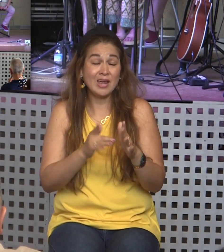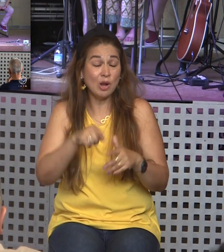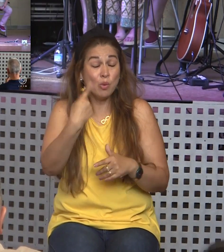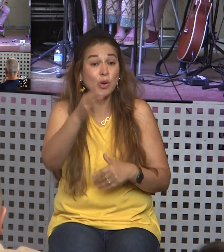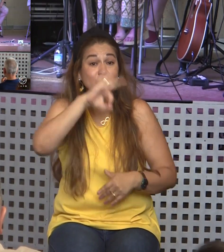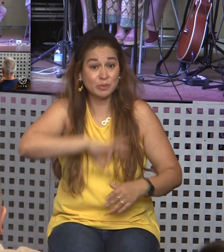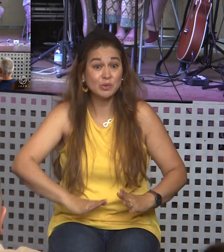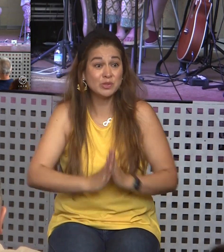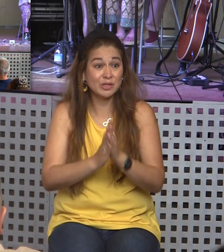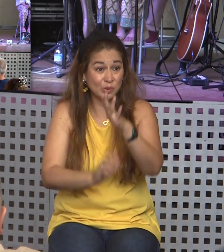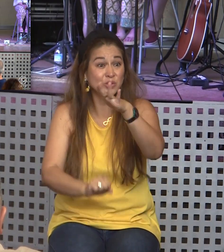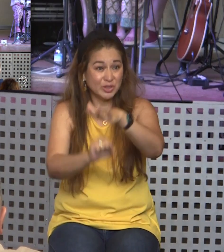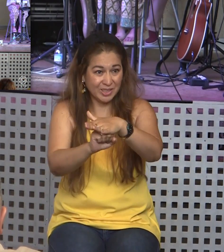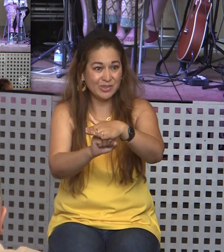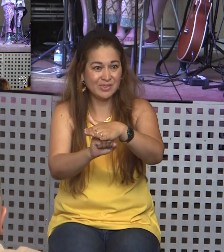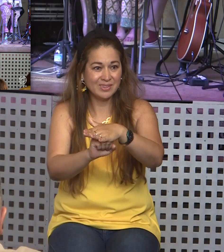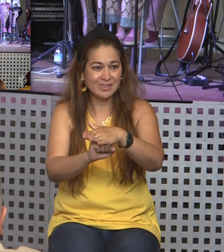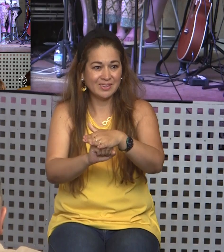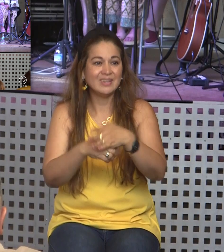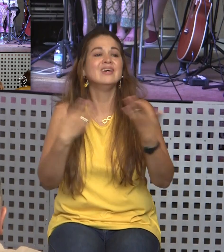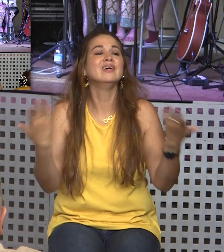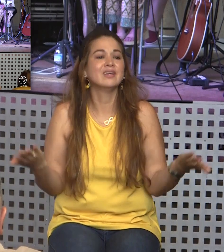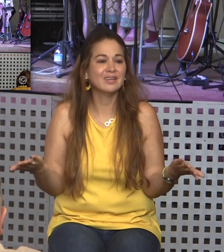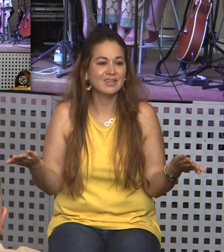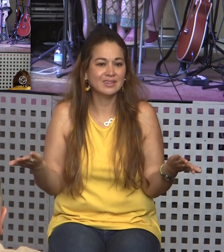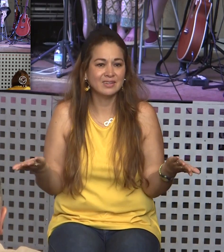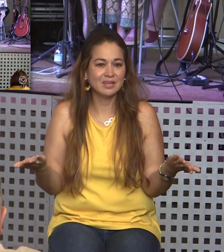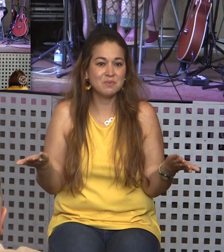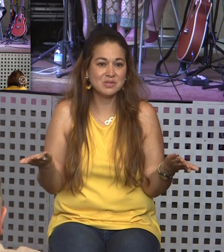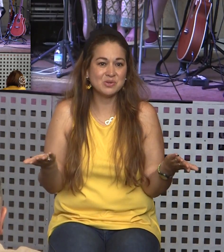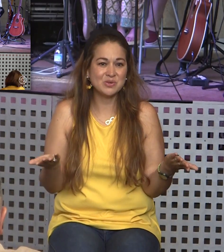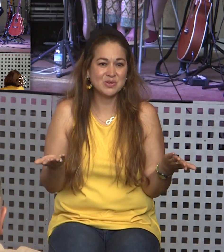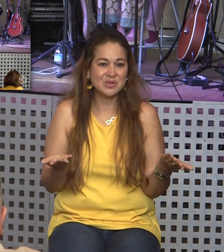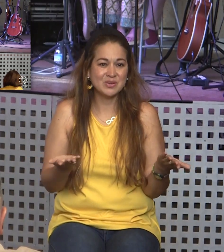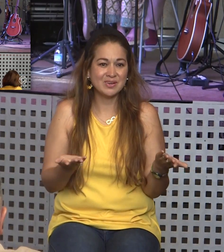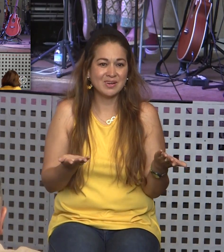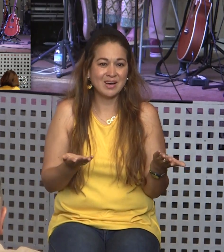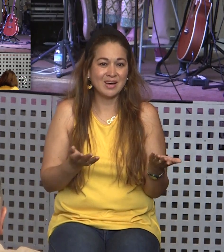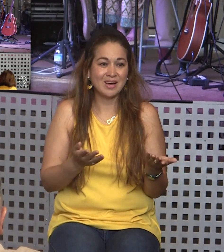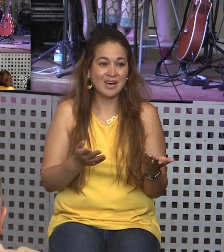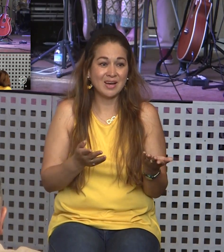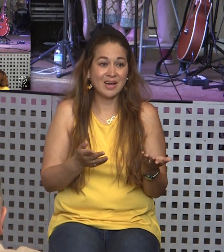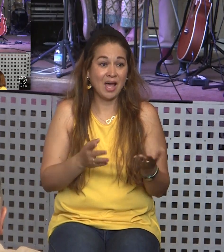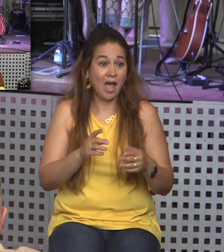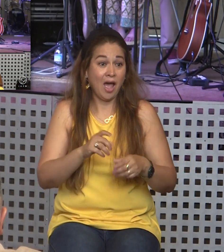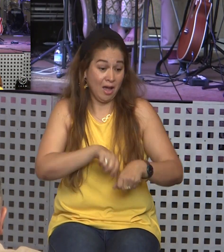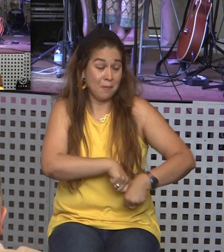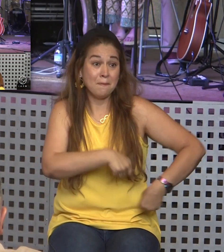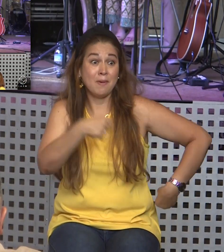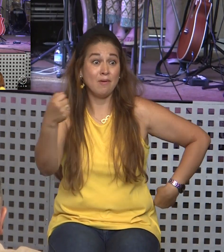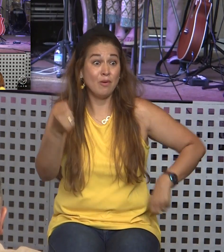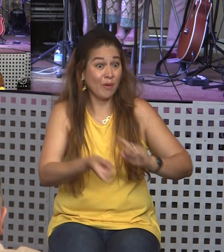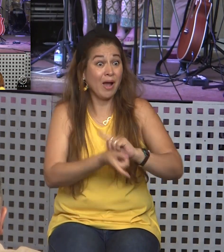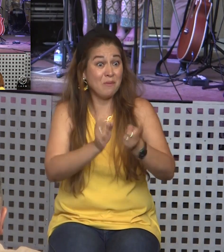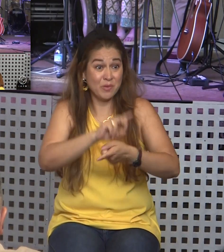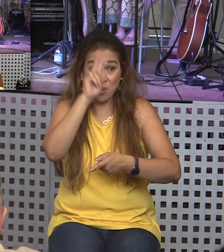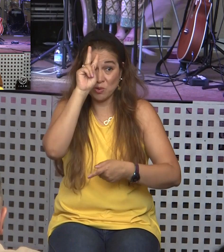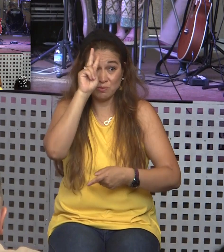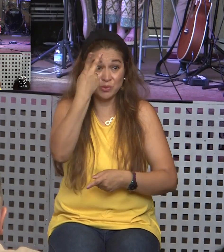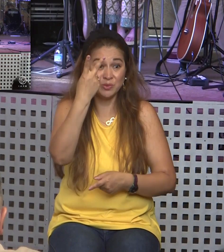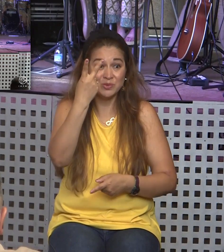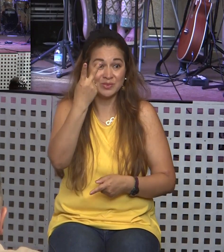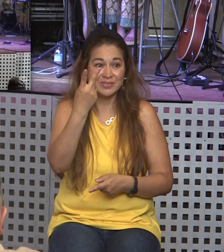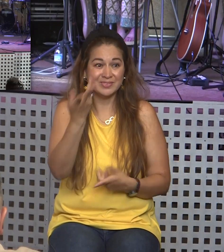dice, dura cosa te es dar coces contra el aguijón. Él creía que estaba haciendo bien. Cuando alguien